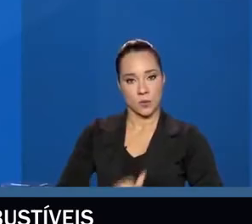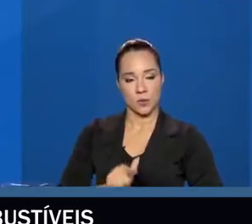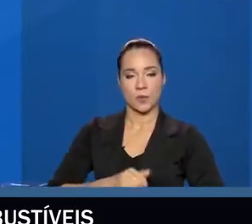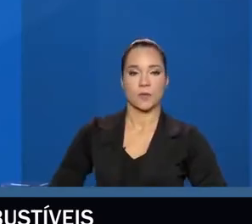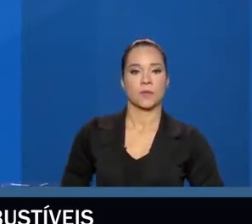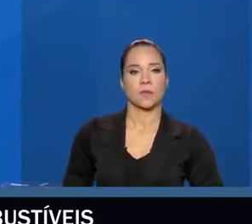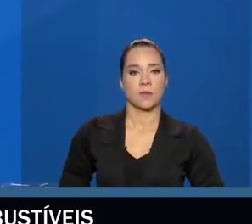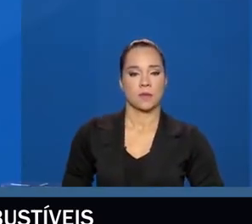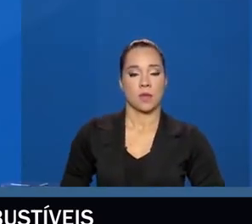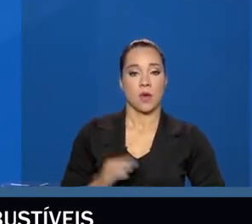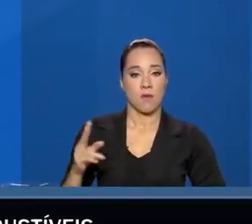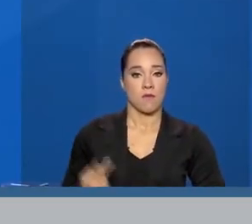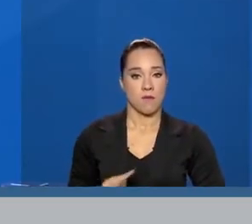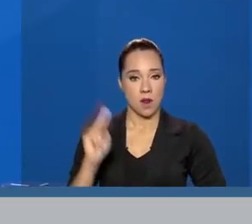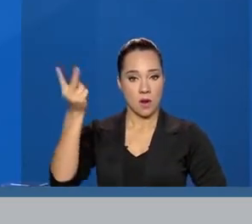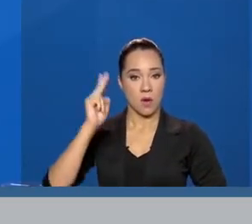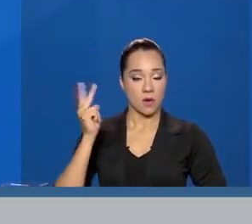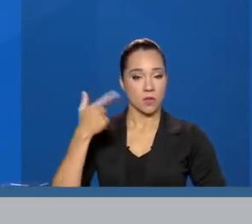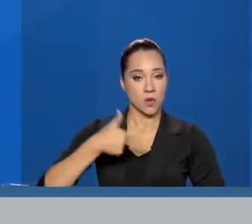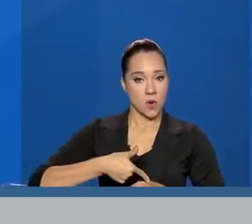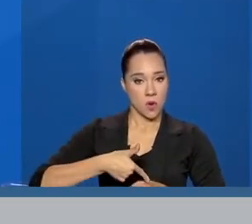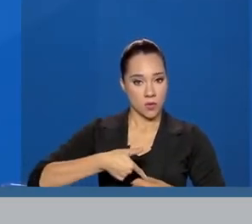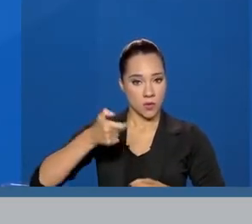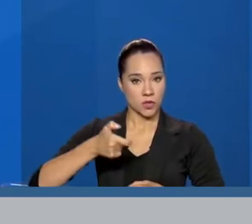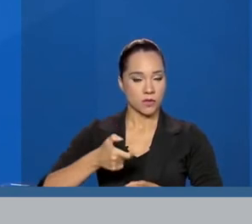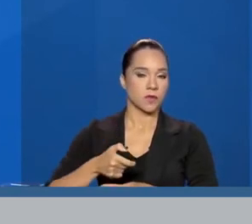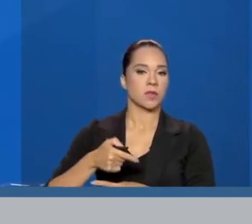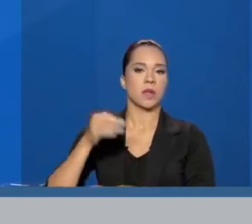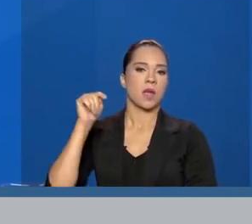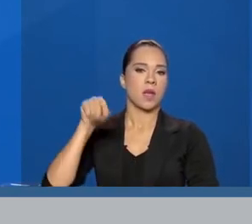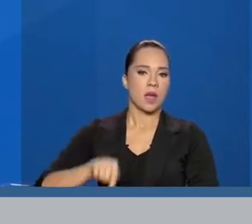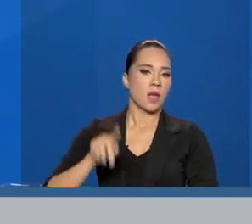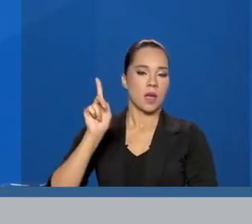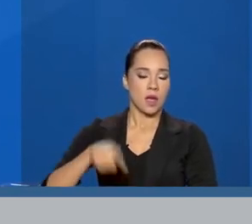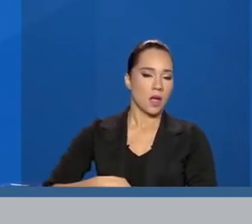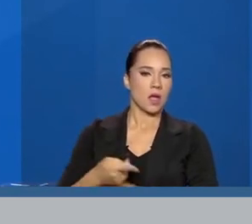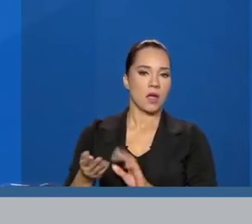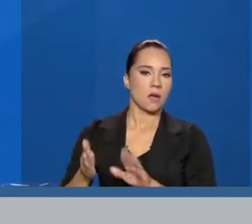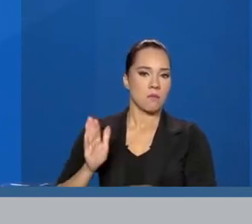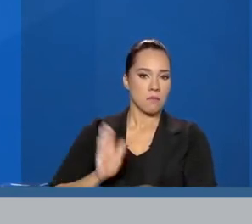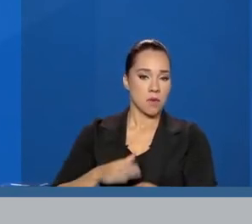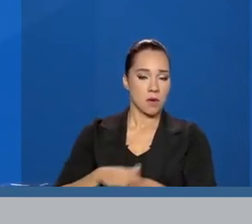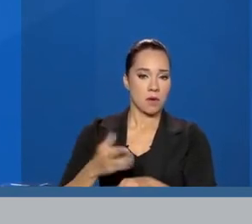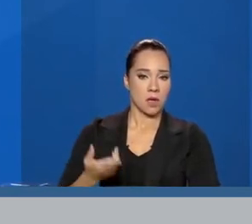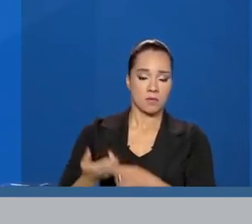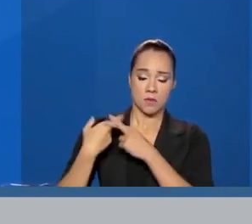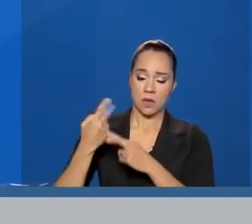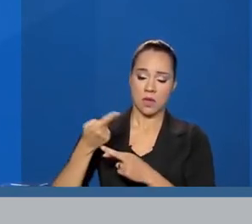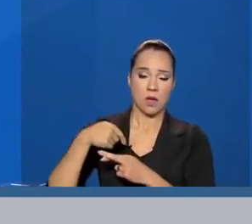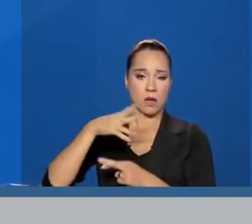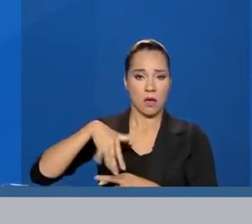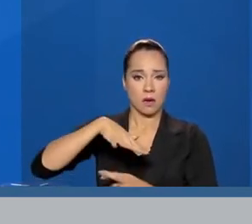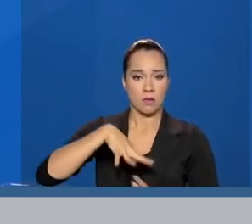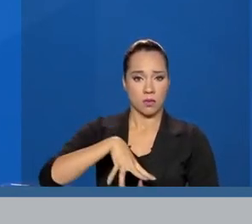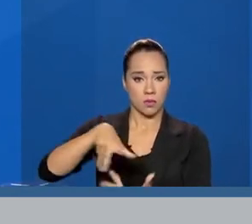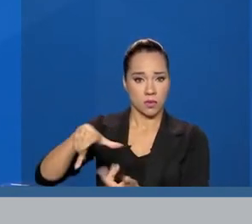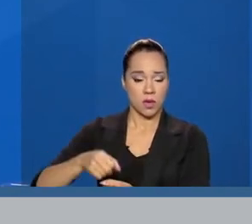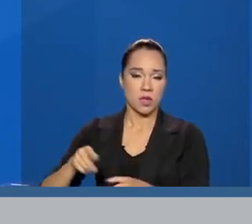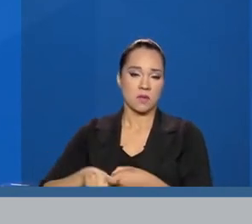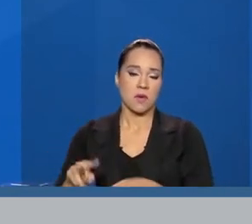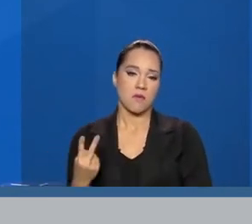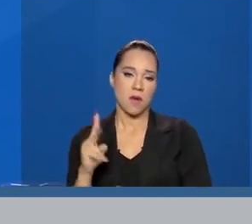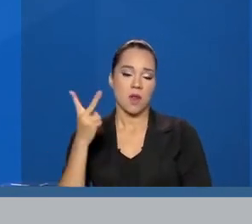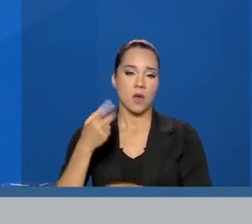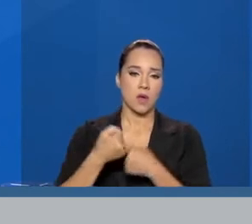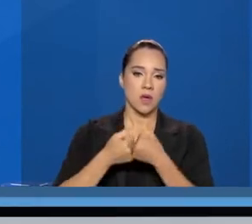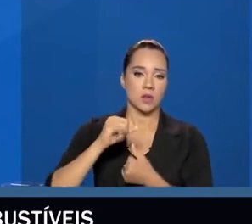combustíveis. Preços de combustíveis são determinados de forma global, assim como o preço da soja,